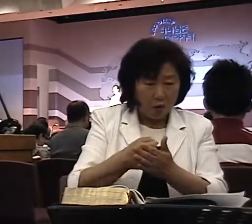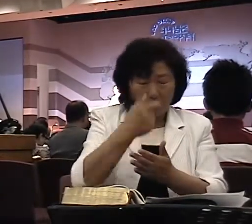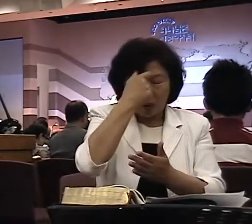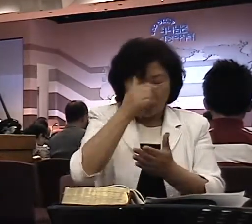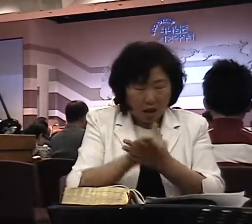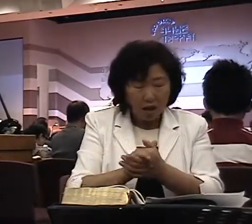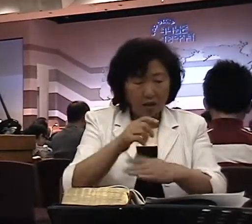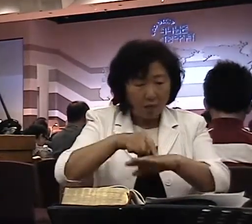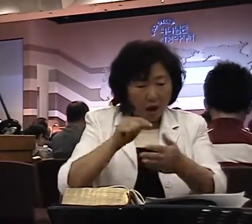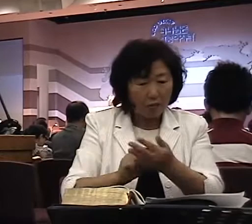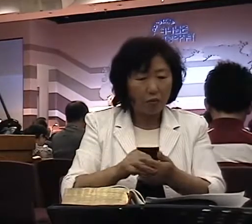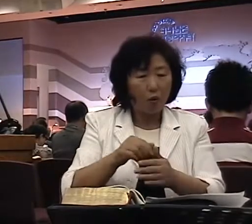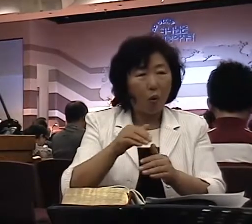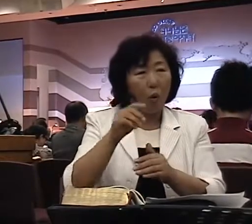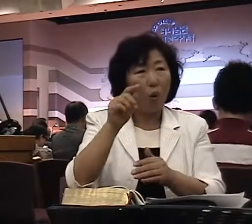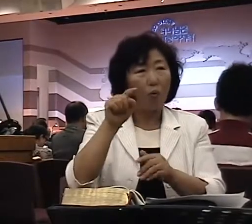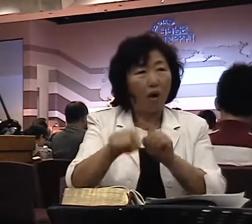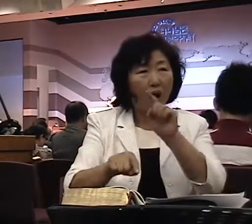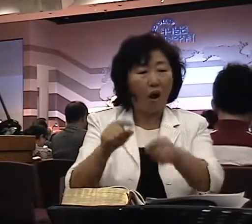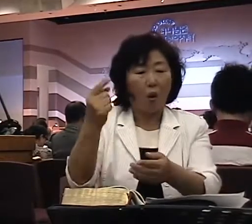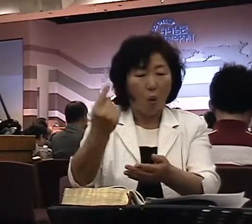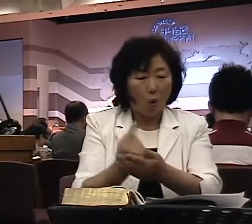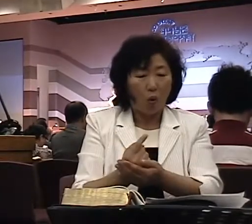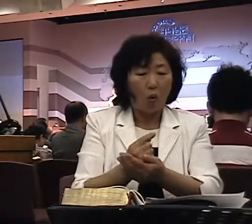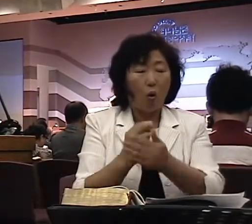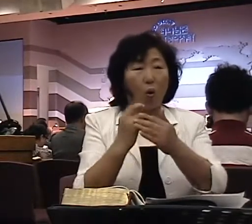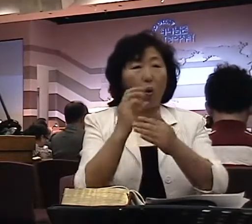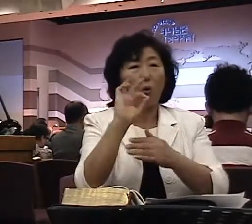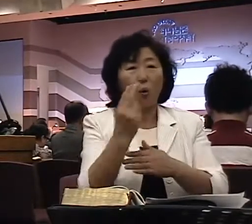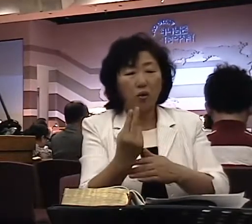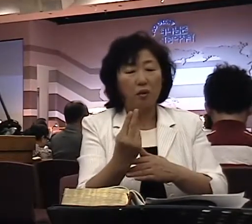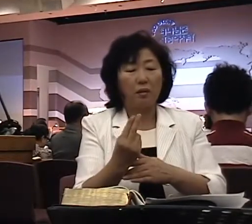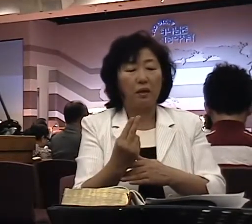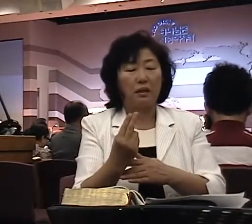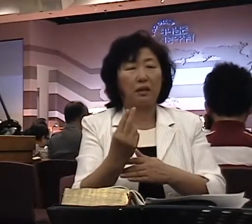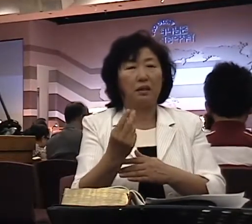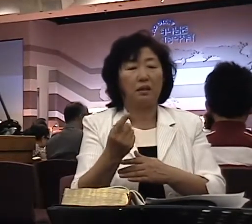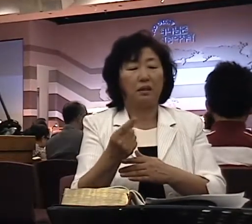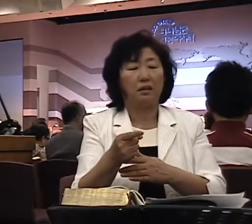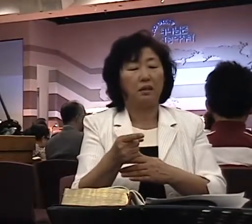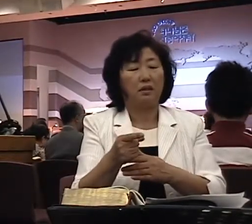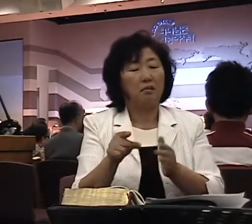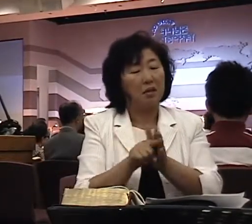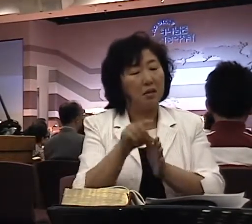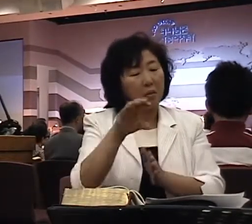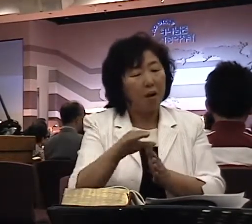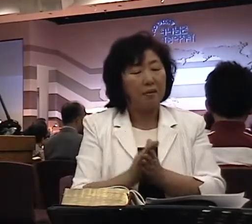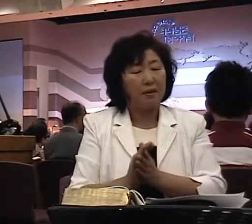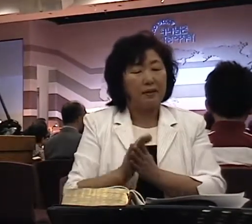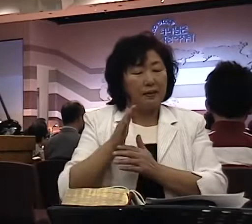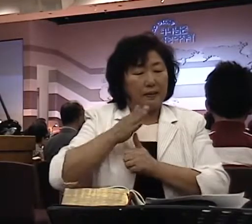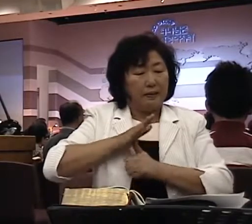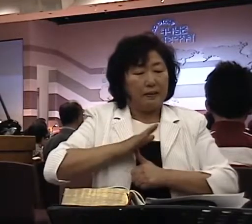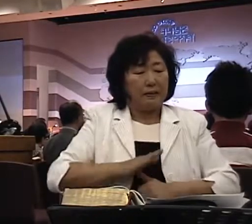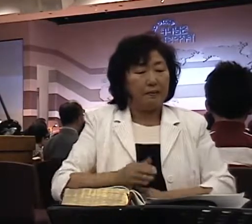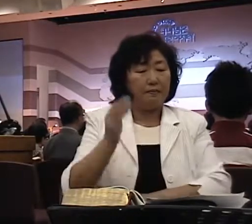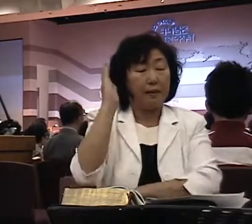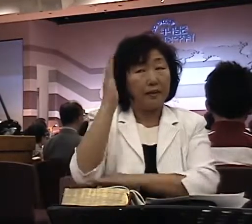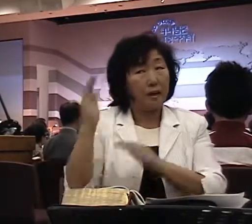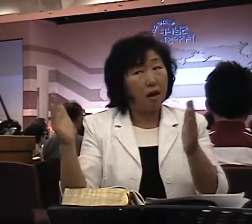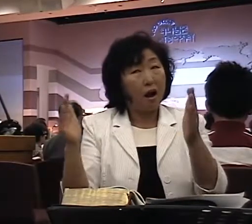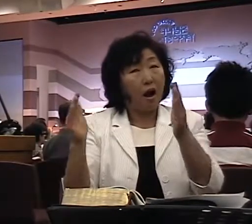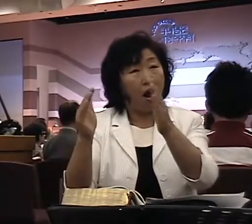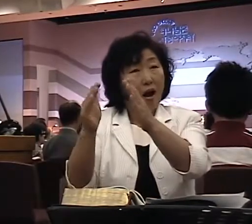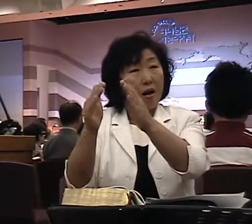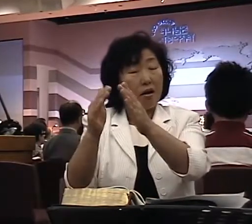오늘 요셉이 어떻게 그 모든 유혹에서 자신을 보호하고 극복할 수 있었는가, 말씀에서 하이라이트 되고 있는